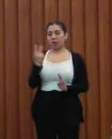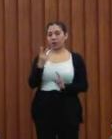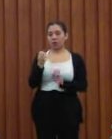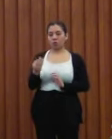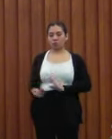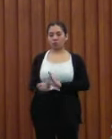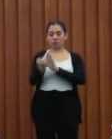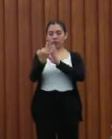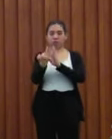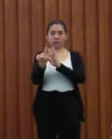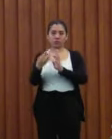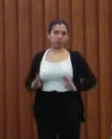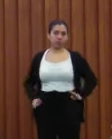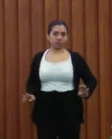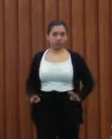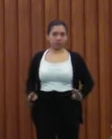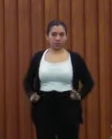¿no?